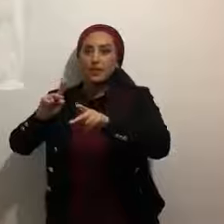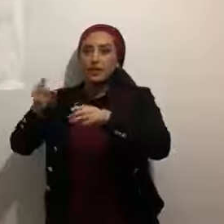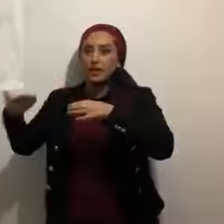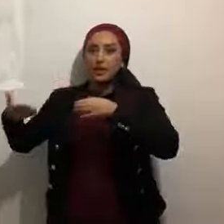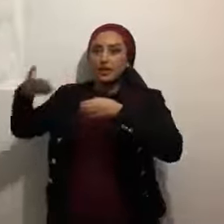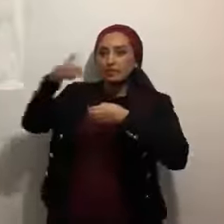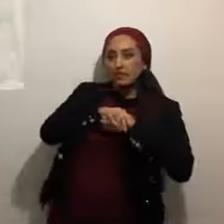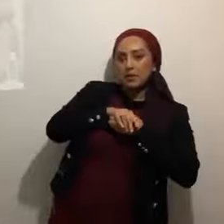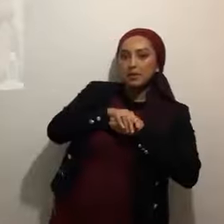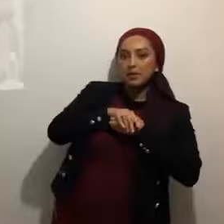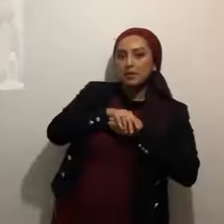propio pozo.